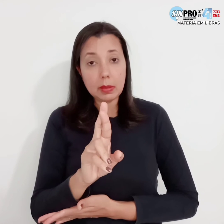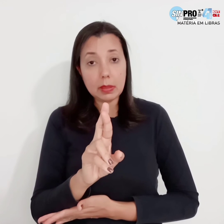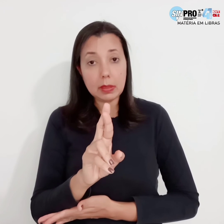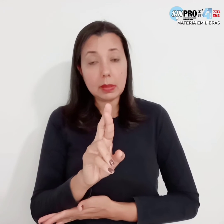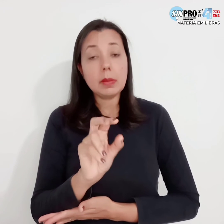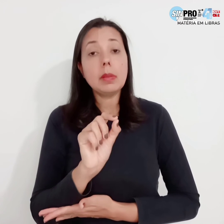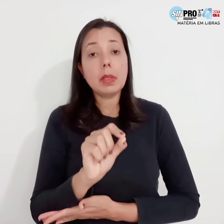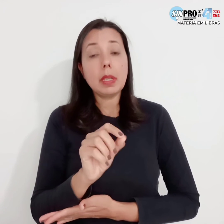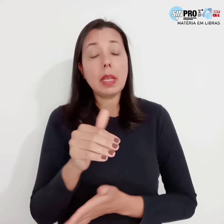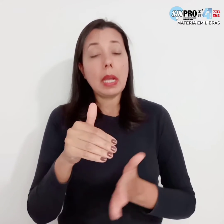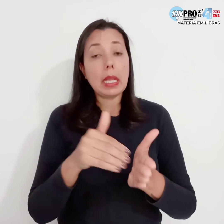a R$